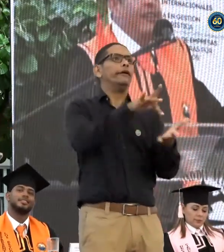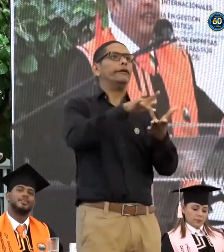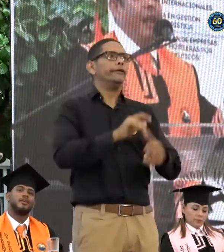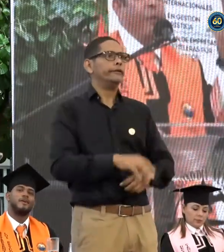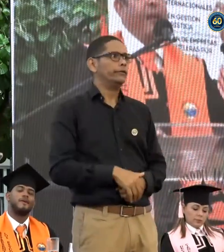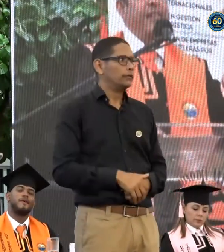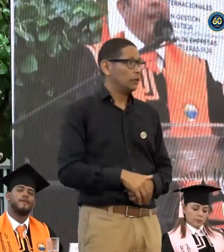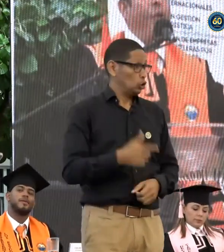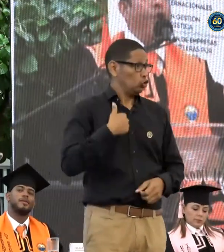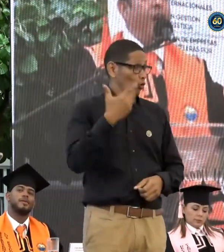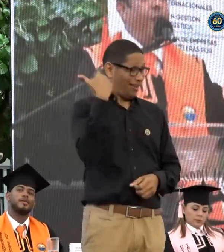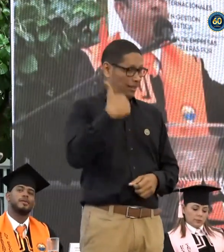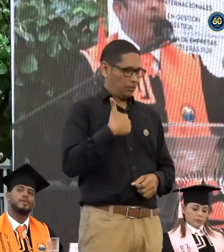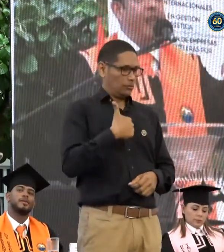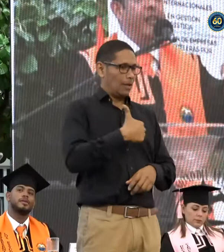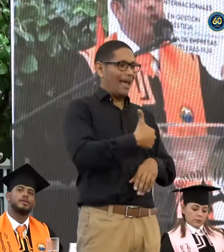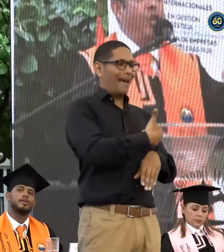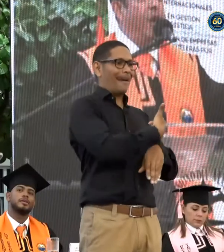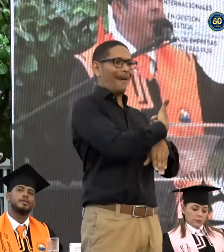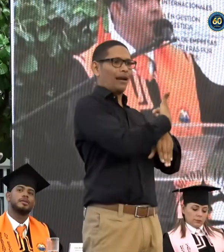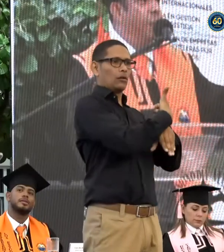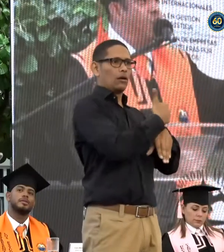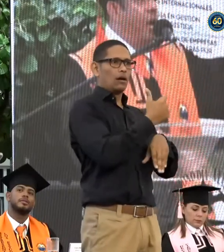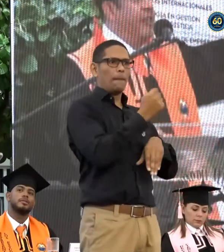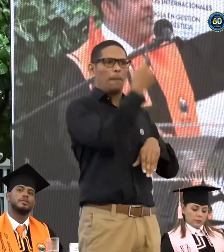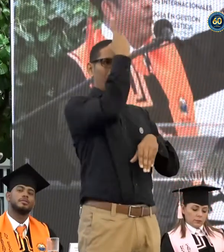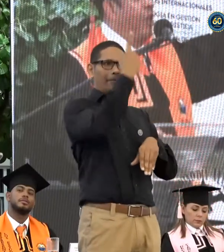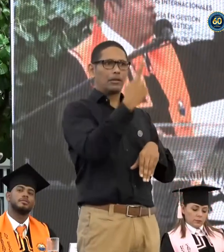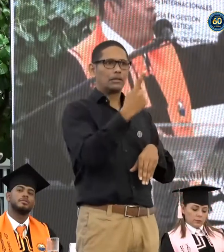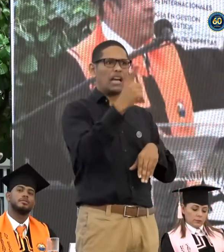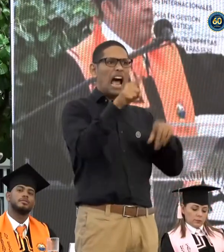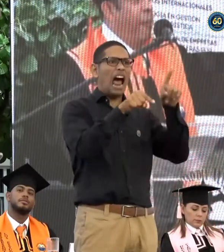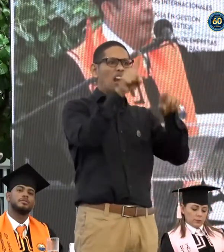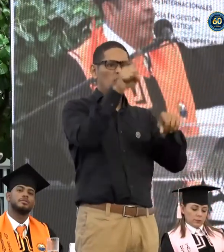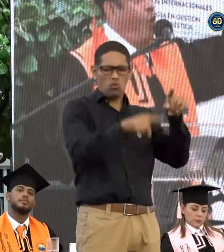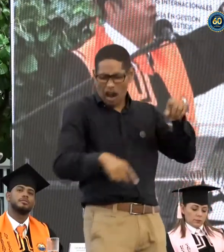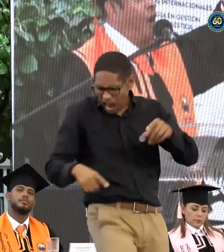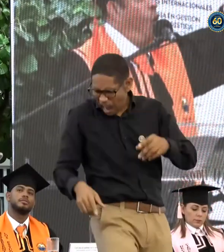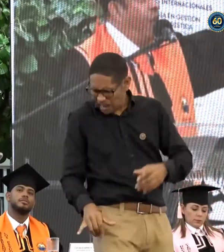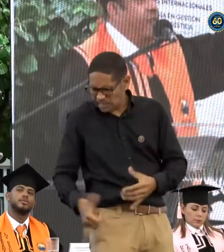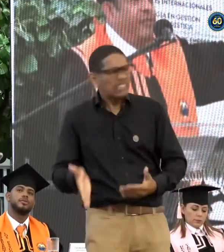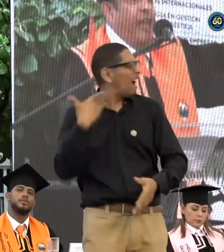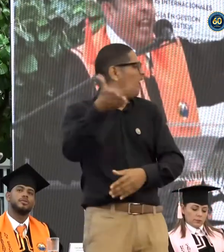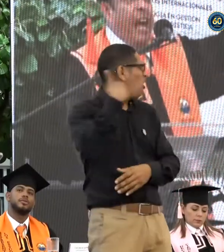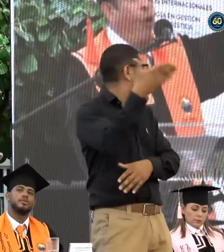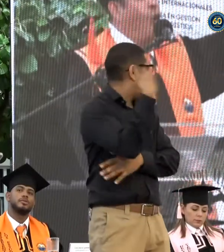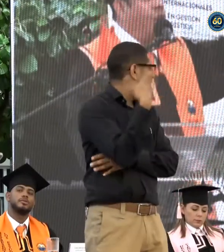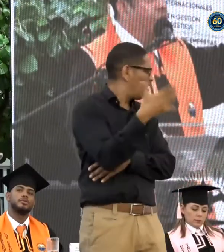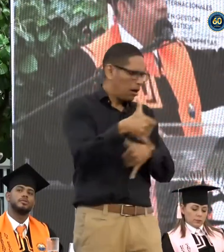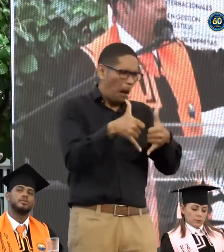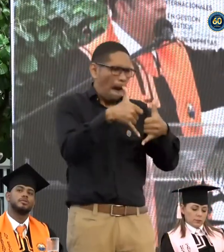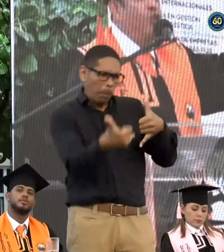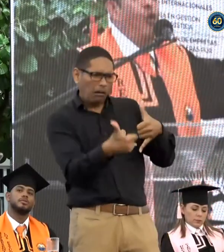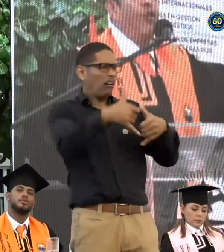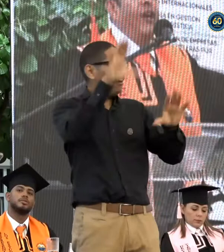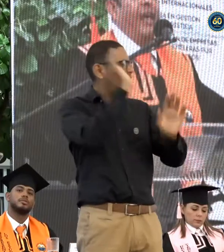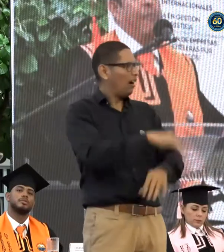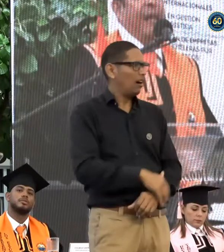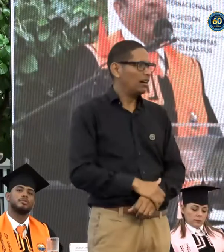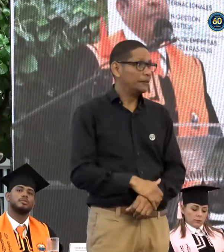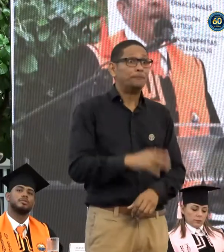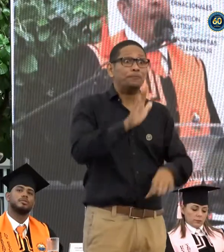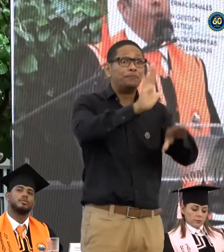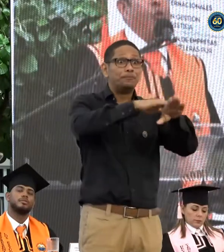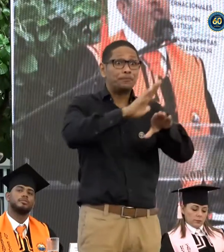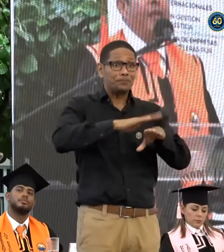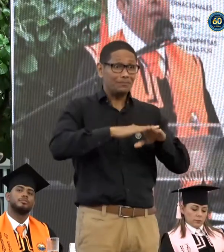ceremonia Cuando llega la rectoría mucha gente se molestó que se me partieron los tacones que el calor no en pandemia graduamos